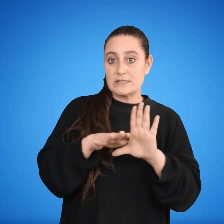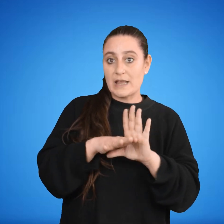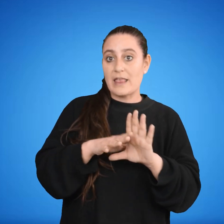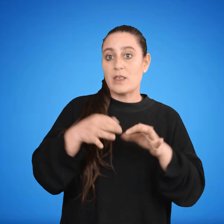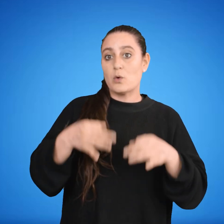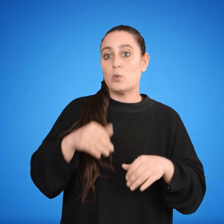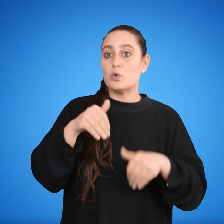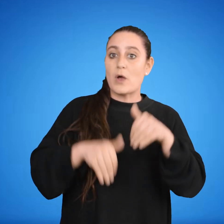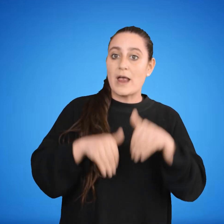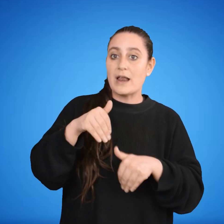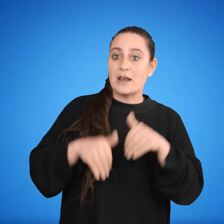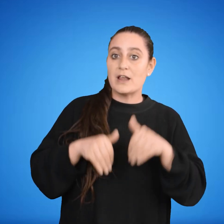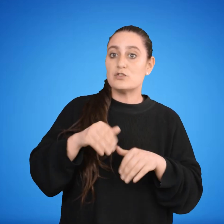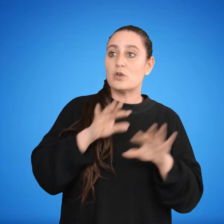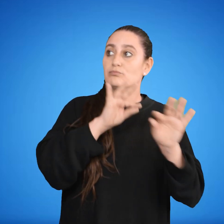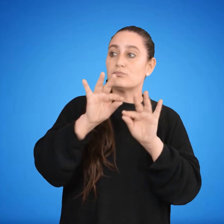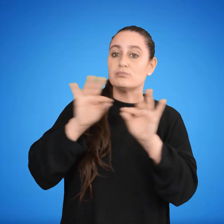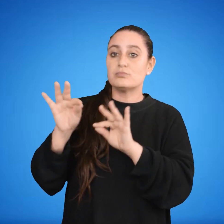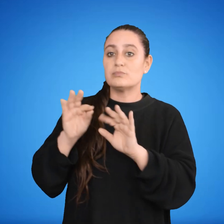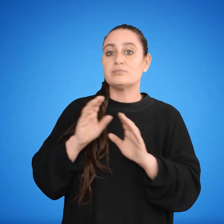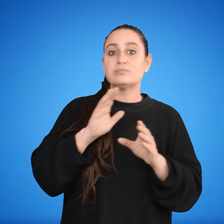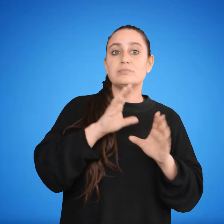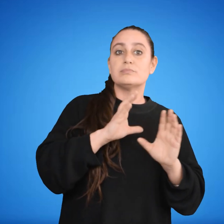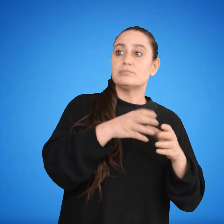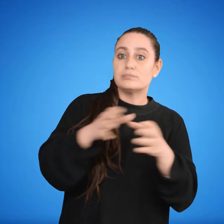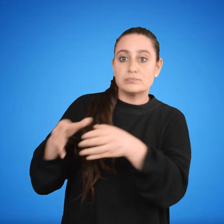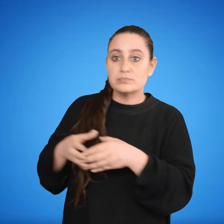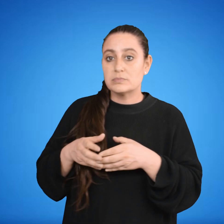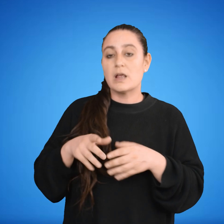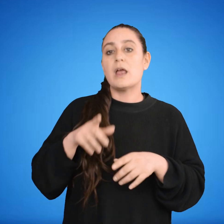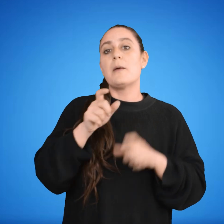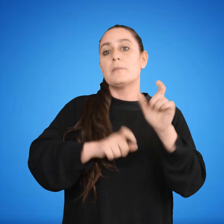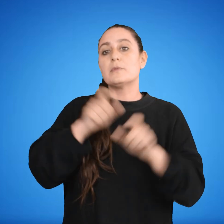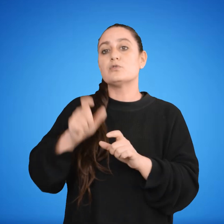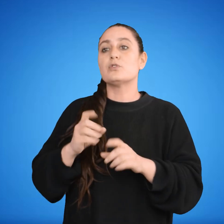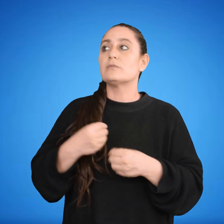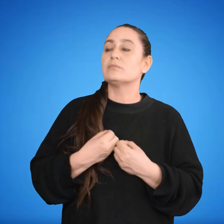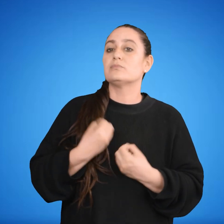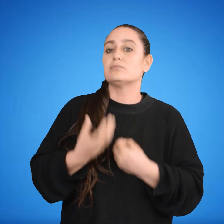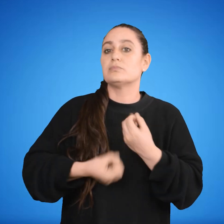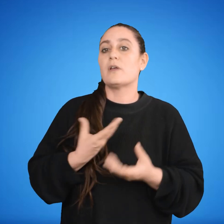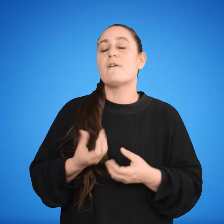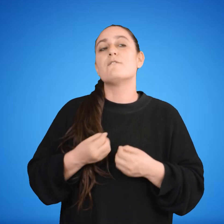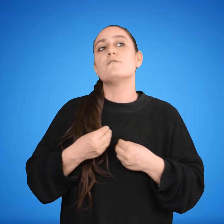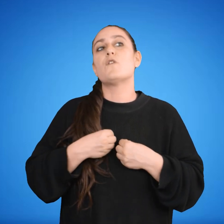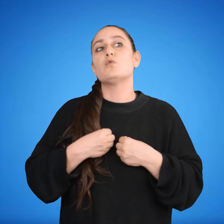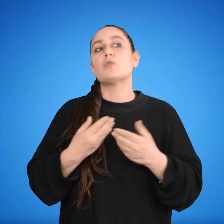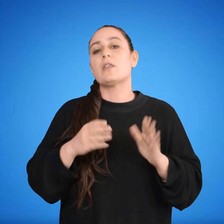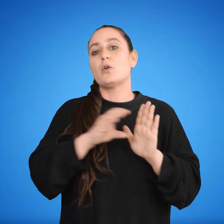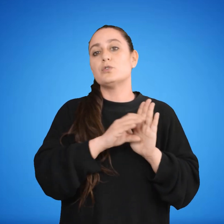de órganos del Estado, los ciudadanos deberán expresar su voluntad sobre las reformas constitucionales, en documento separado y